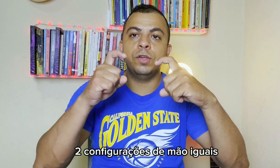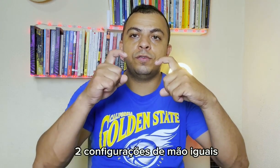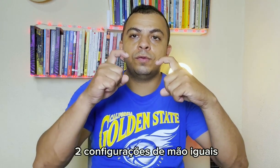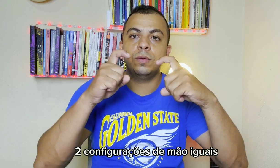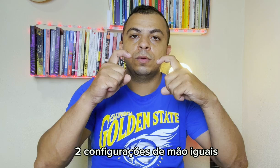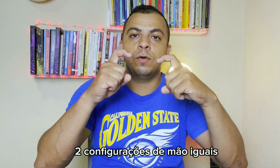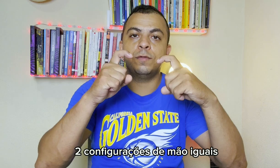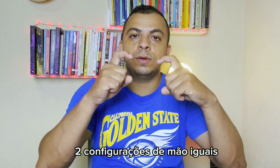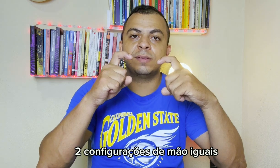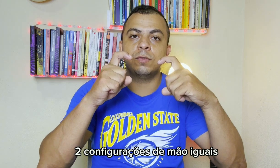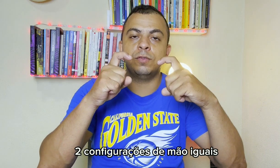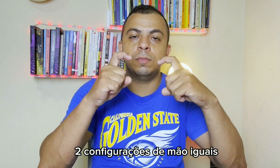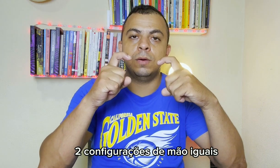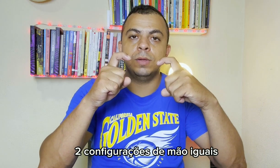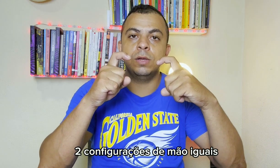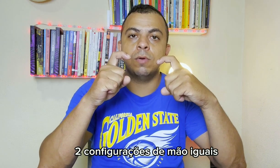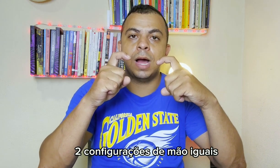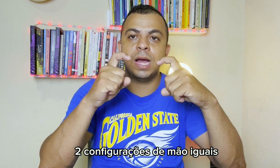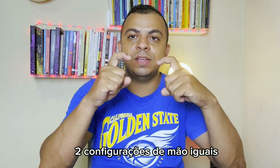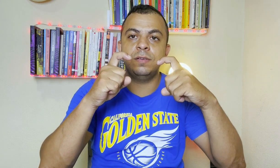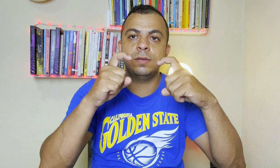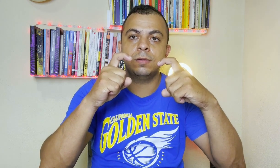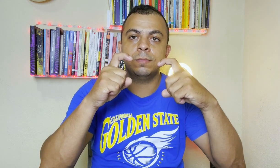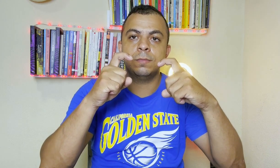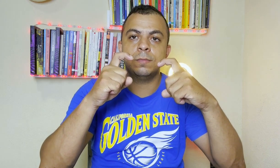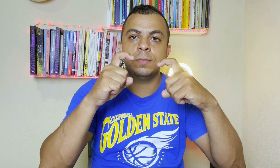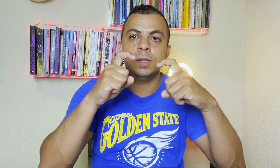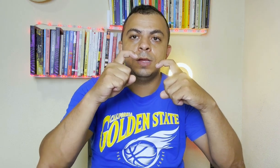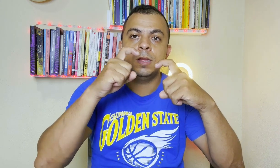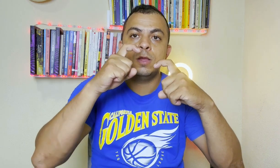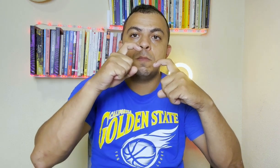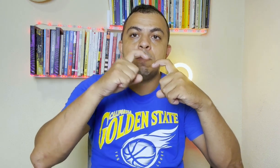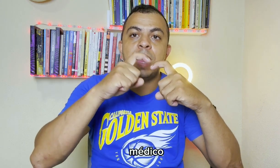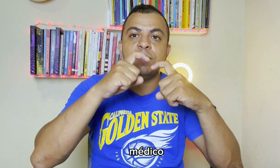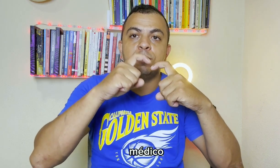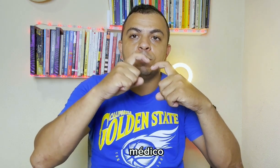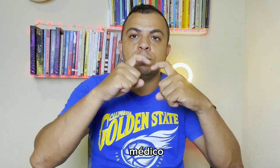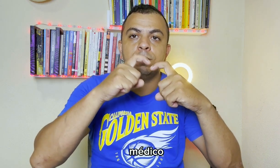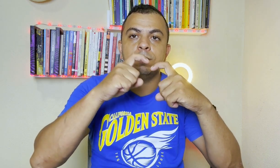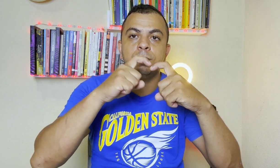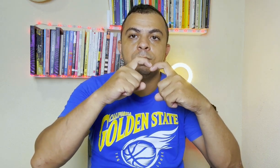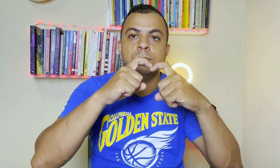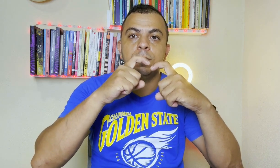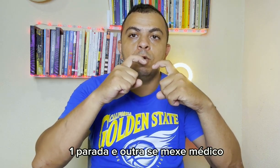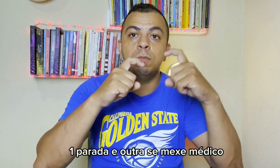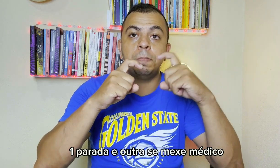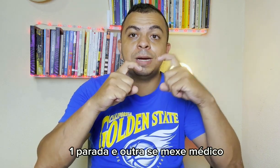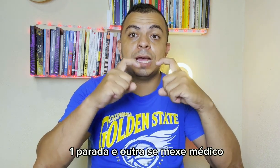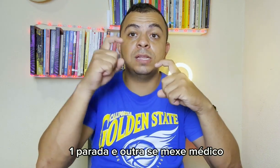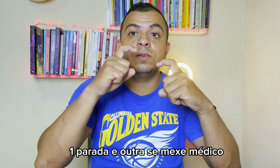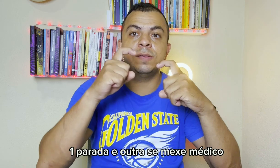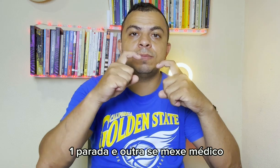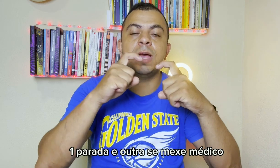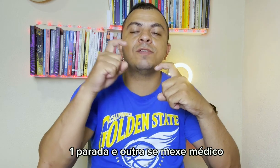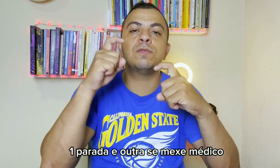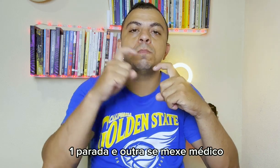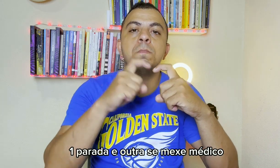duas configurações de mão iguais. Médico. Uma parada e outra se mexe.